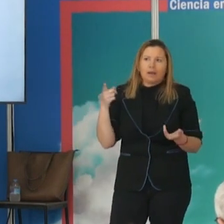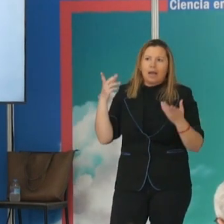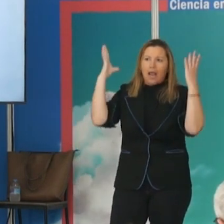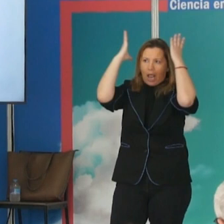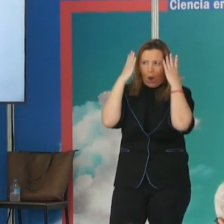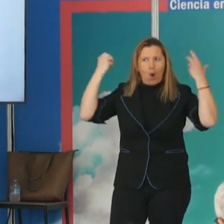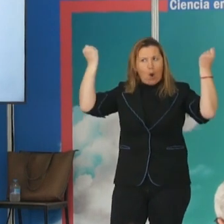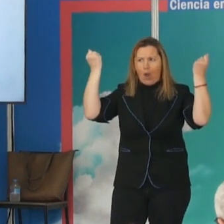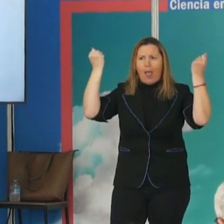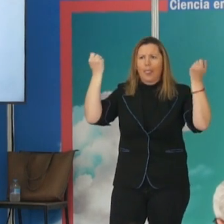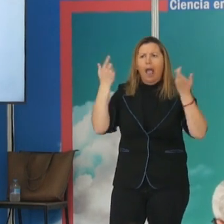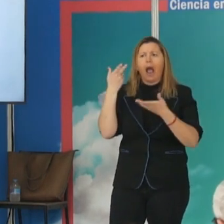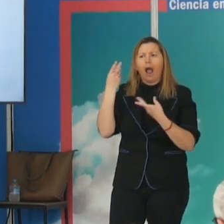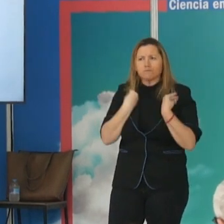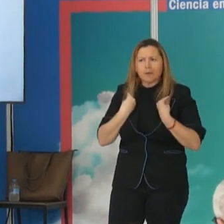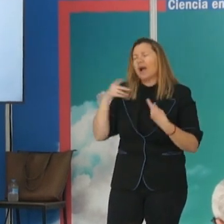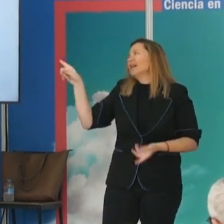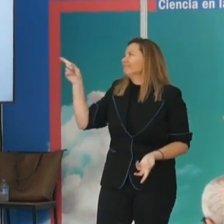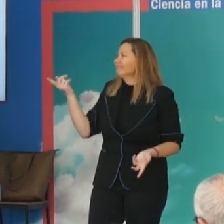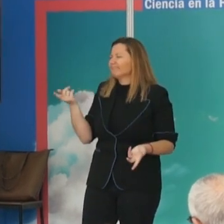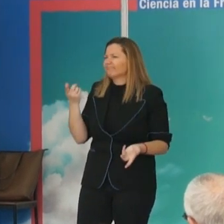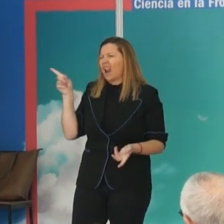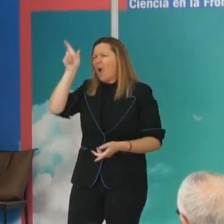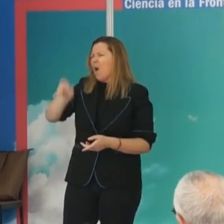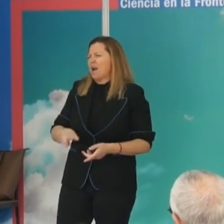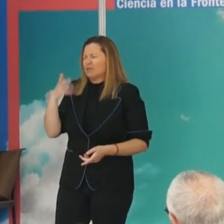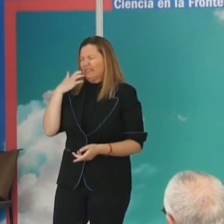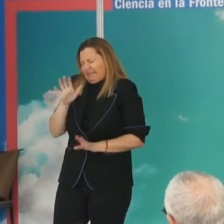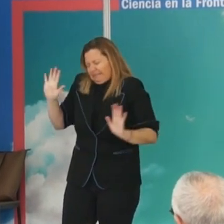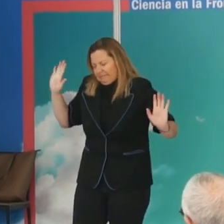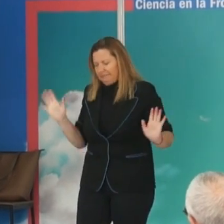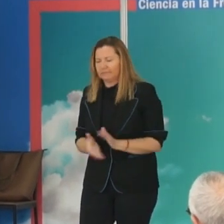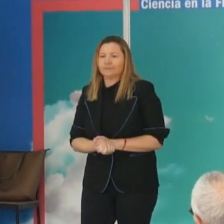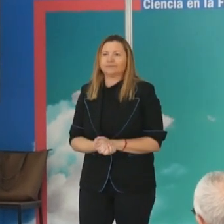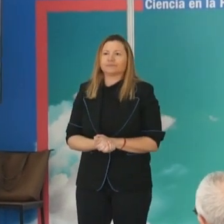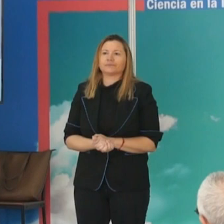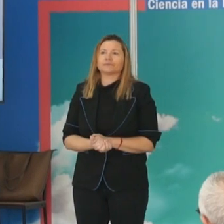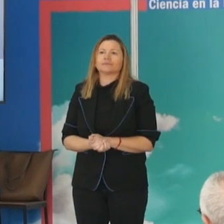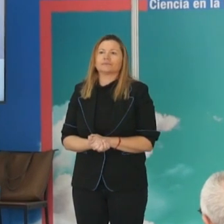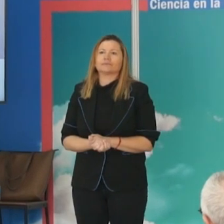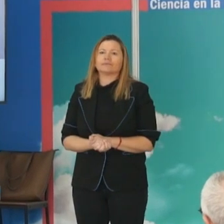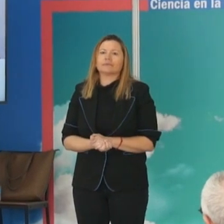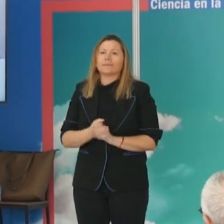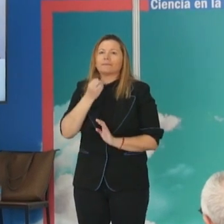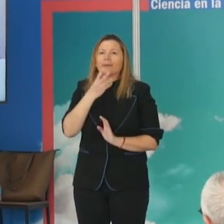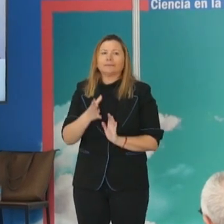un personaje muy curioso, el señor este. ¿Vale? Bien, pues ahora